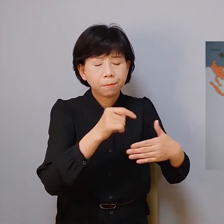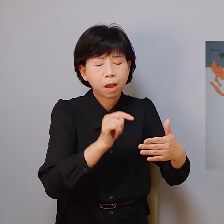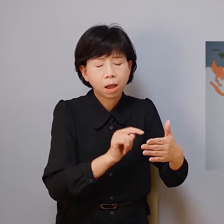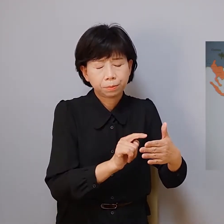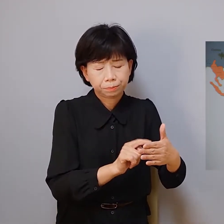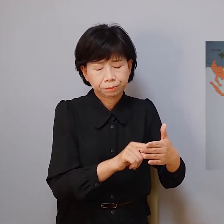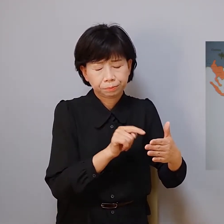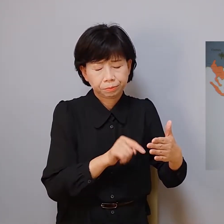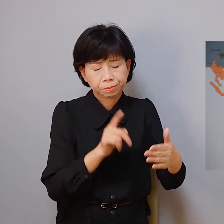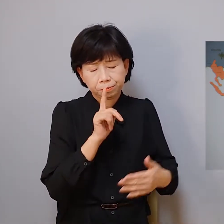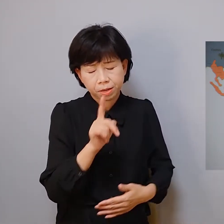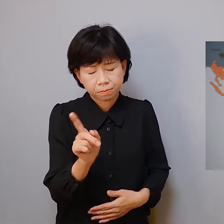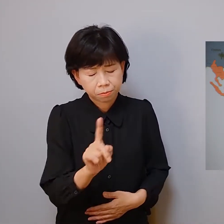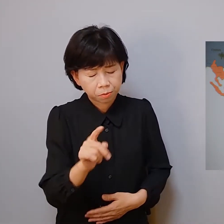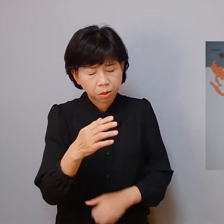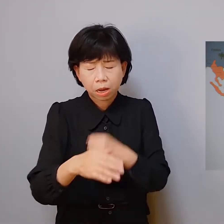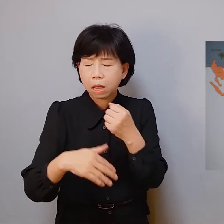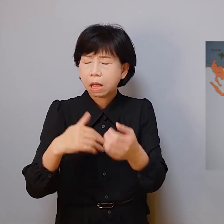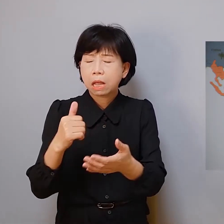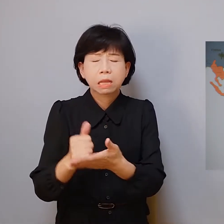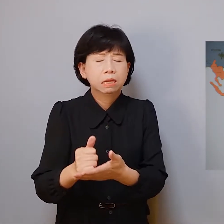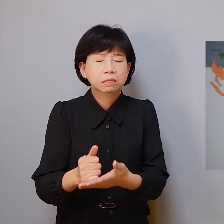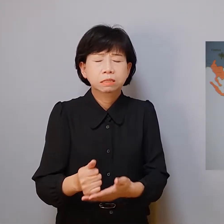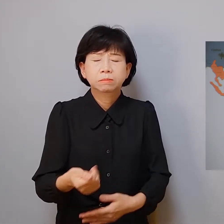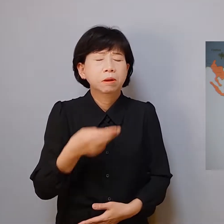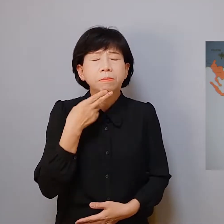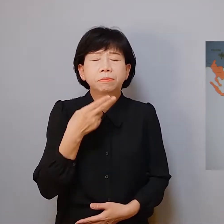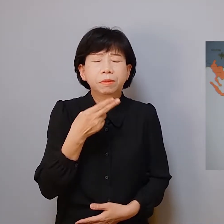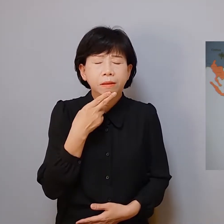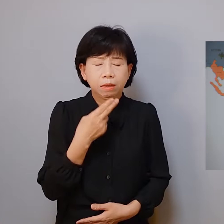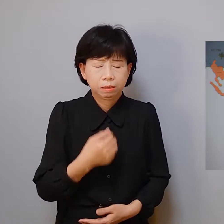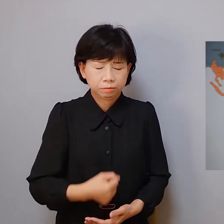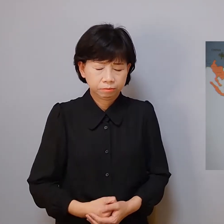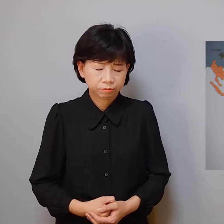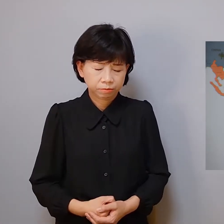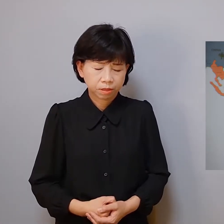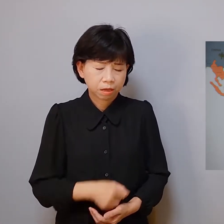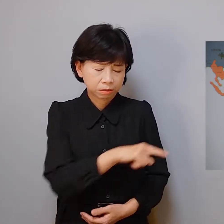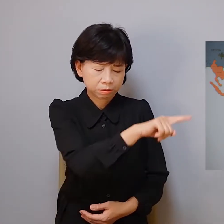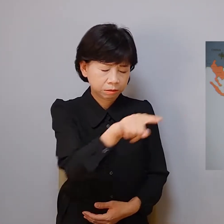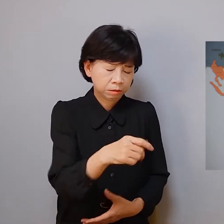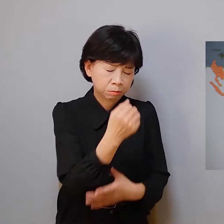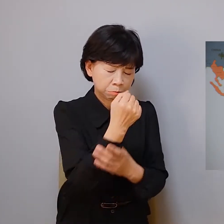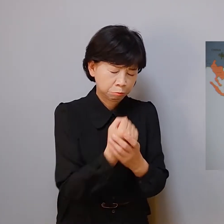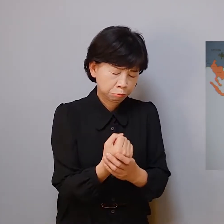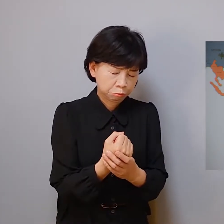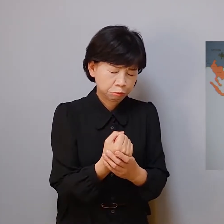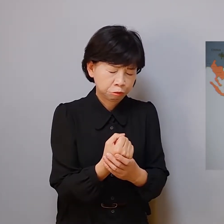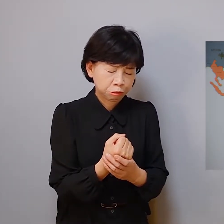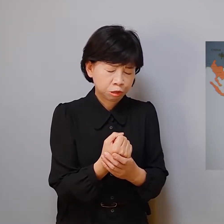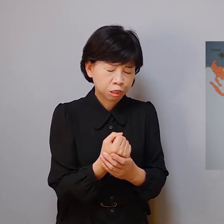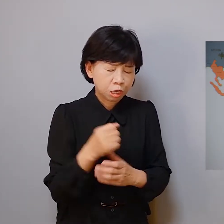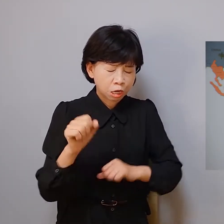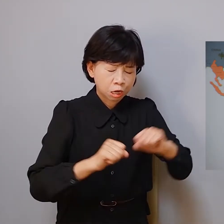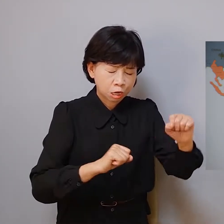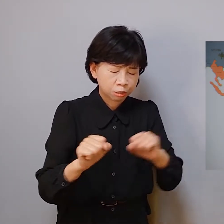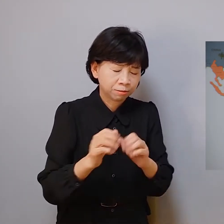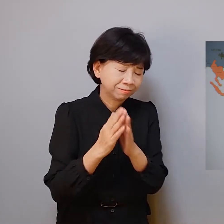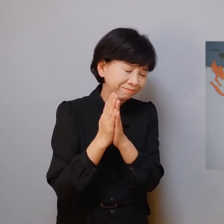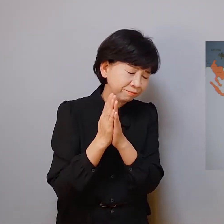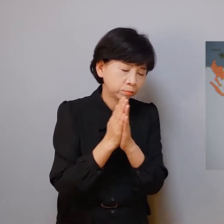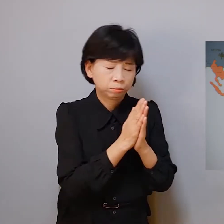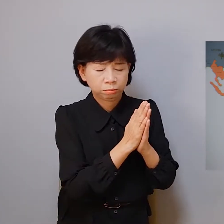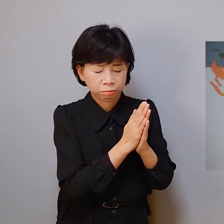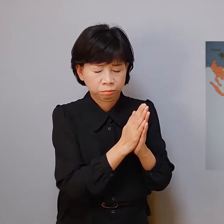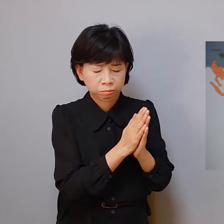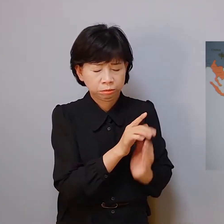마음에 이르기를 하나님이 없다 하는도다. 그들은 부패하고 그 행실이 가증하니